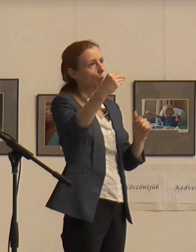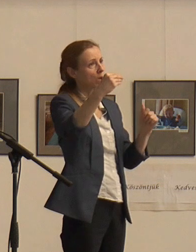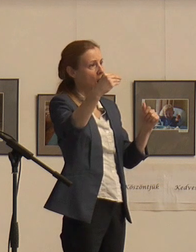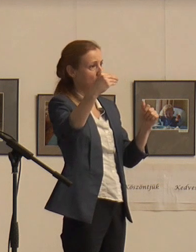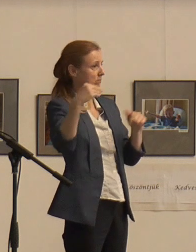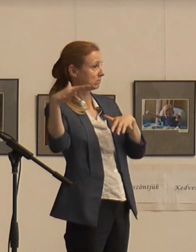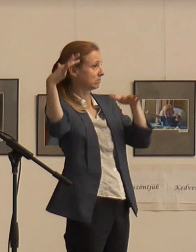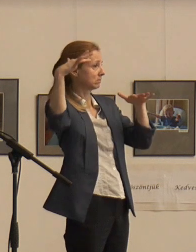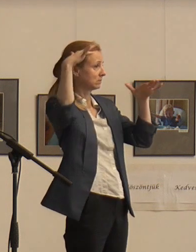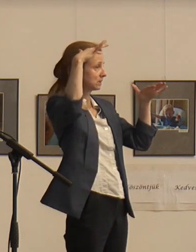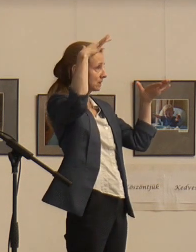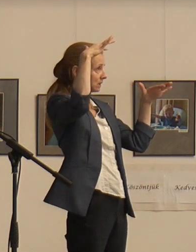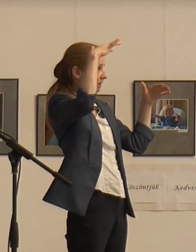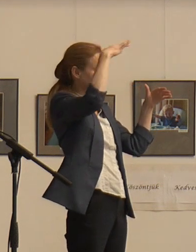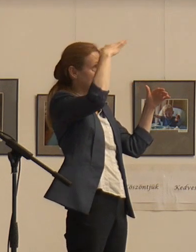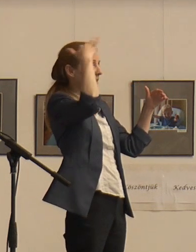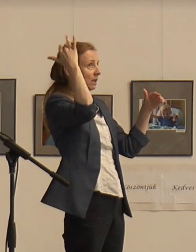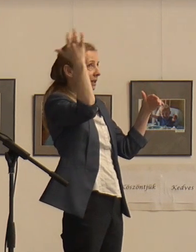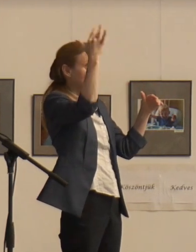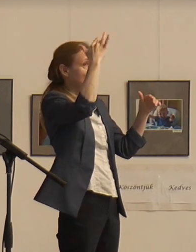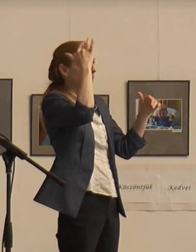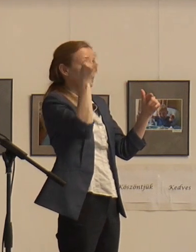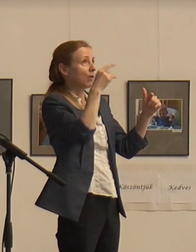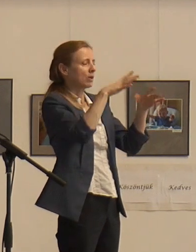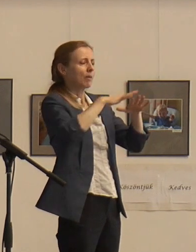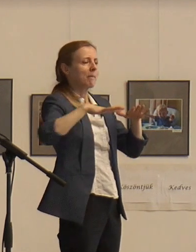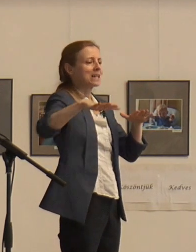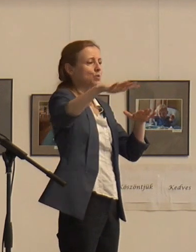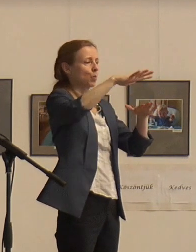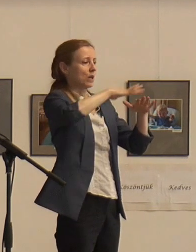felettem, hogy kiértem a nyílt mezőre,